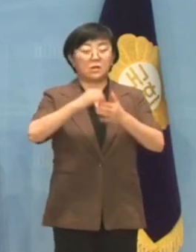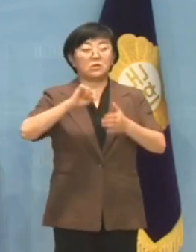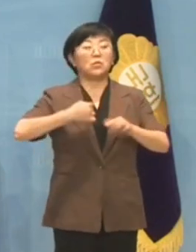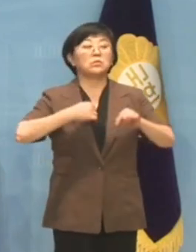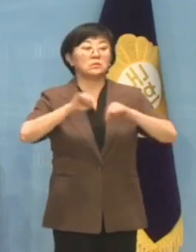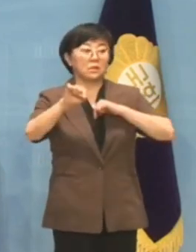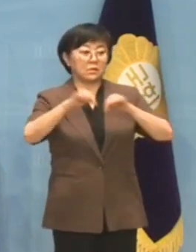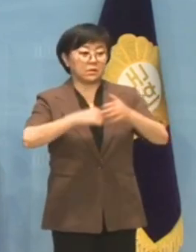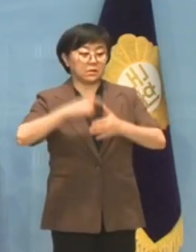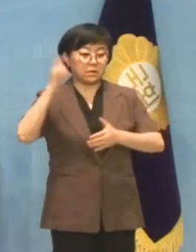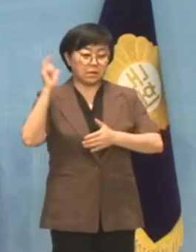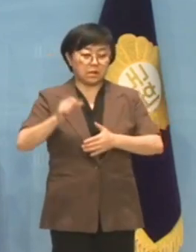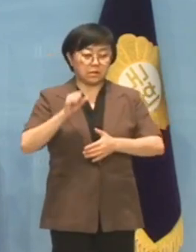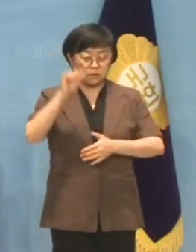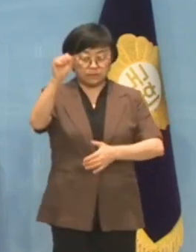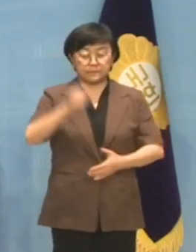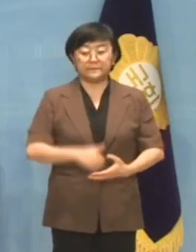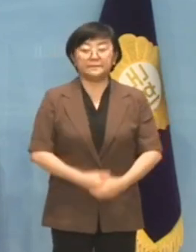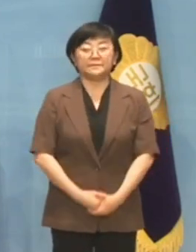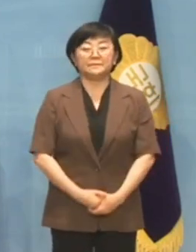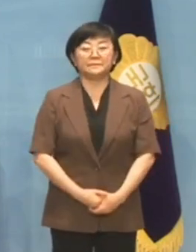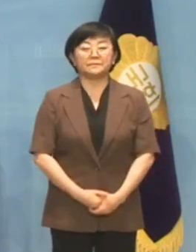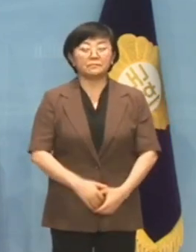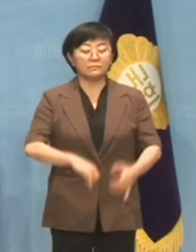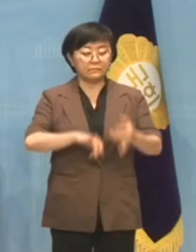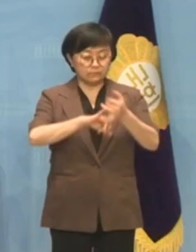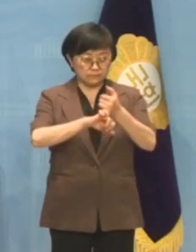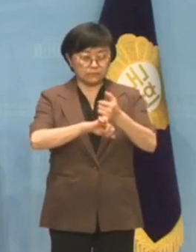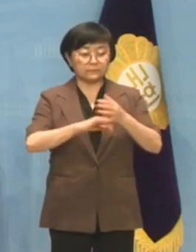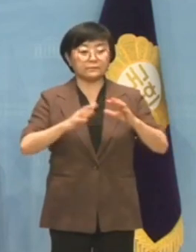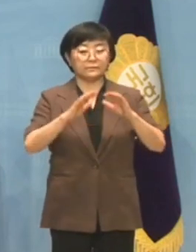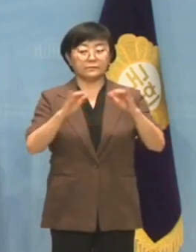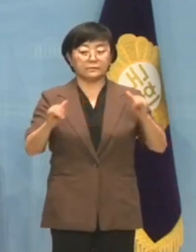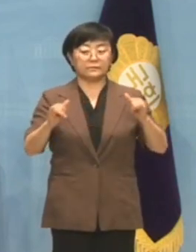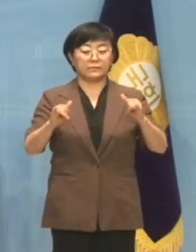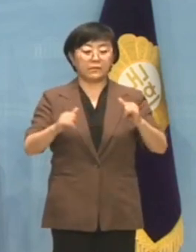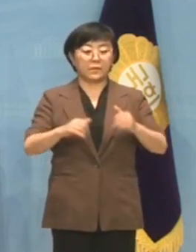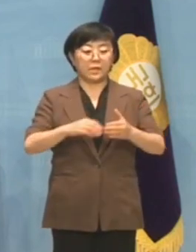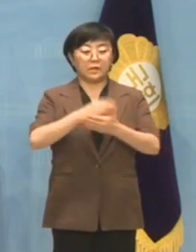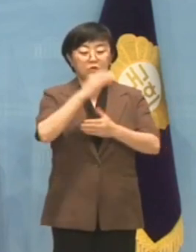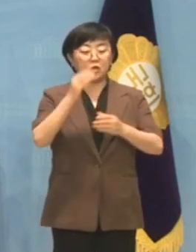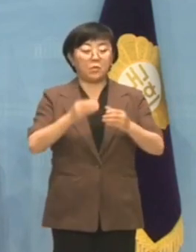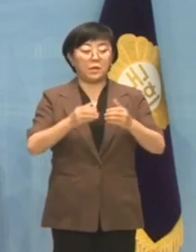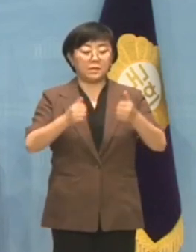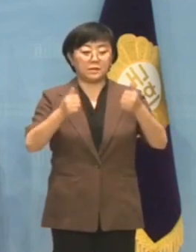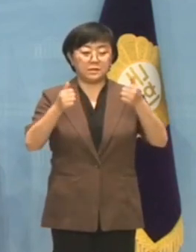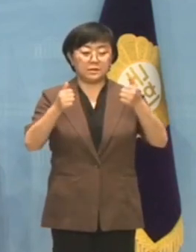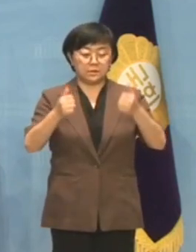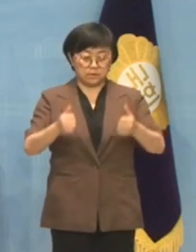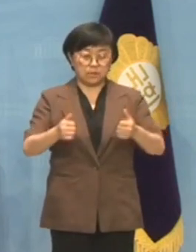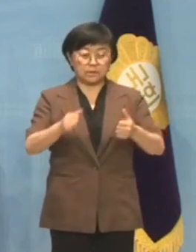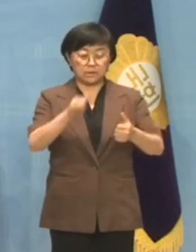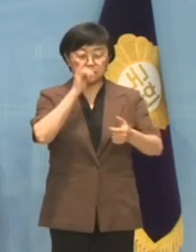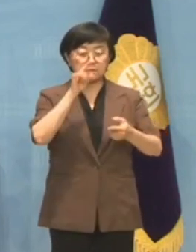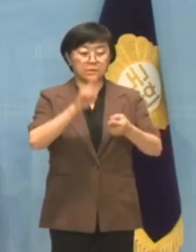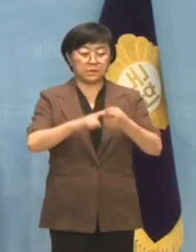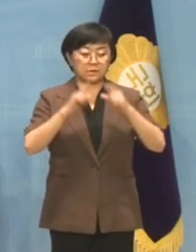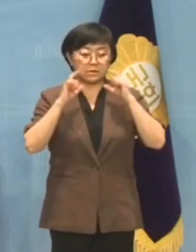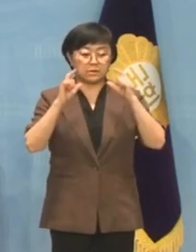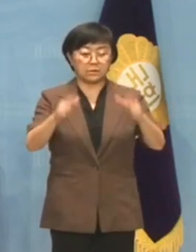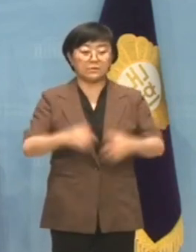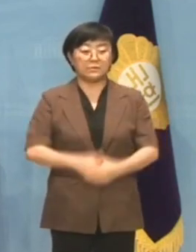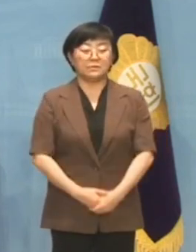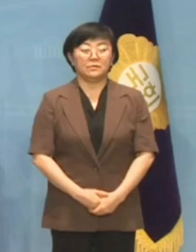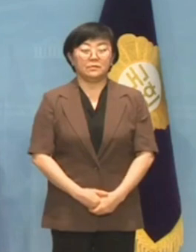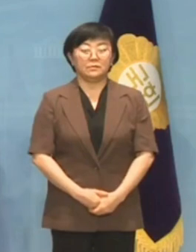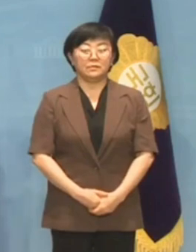독선을 강력하게 규탄합니다. 반드시 국민의 준엄한 심판이 뒤따를 것임을 경고합니다.